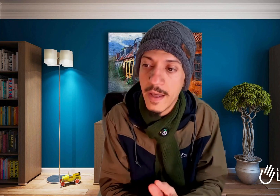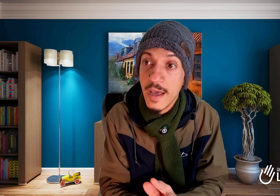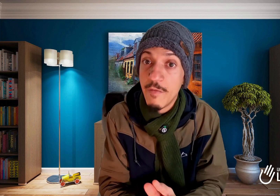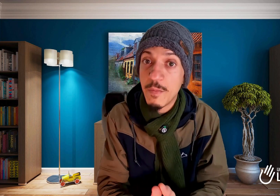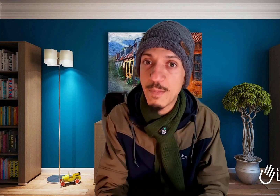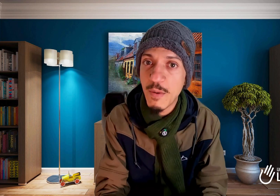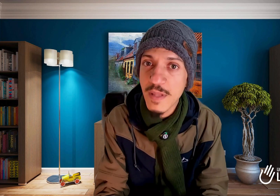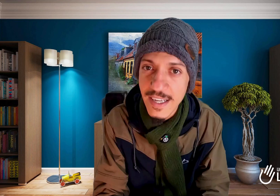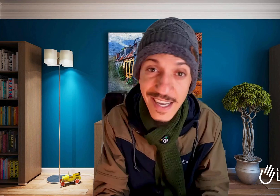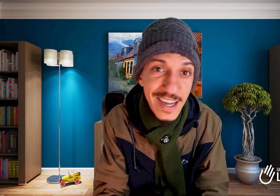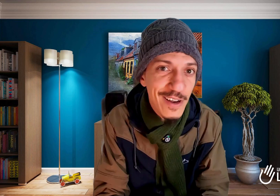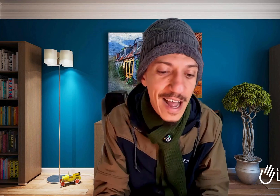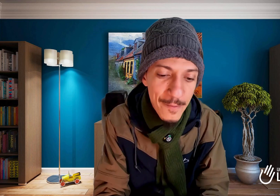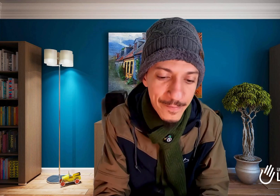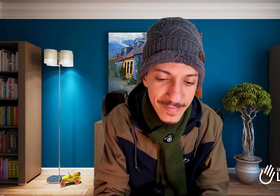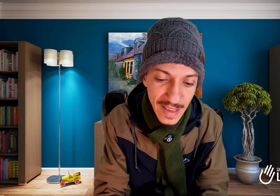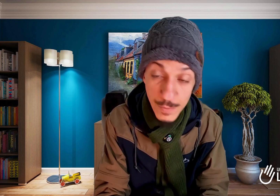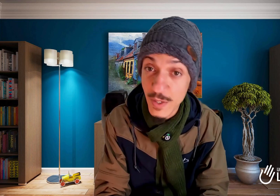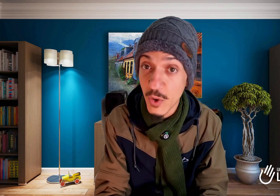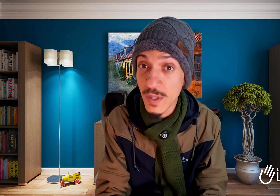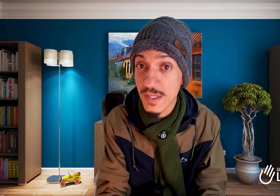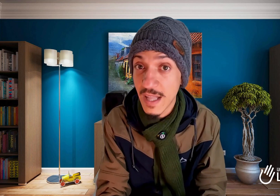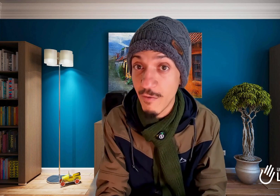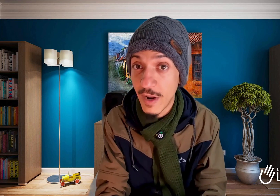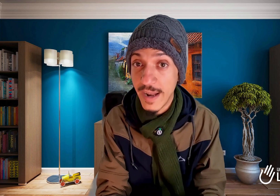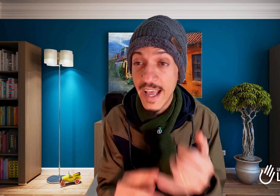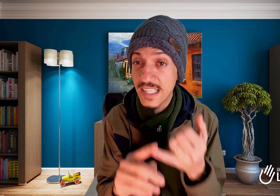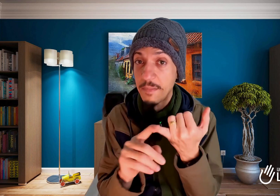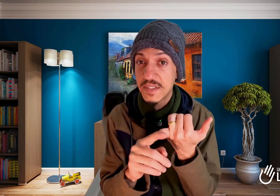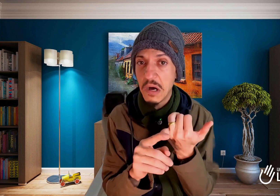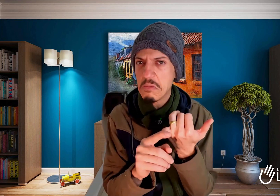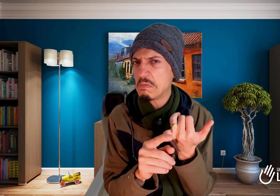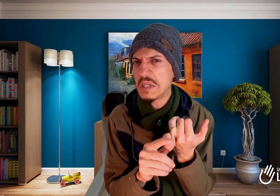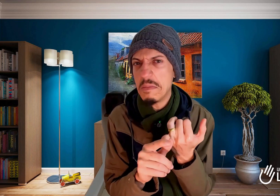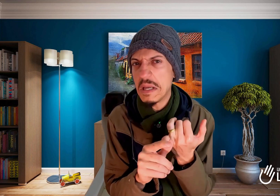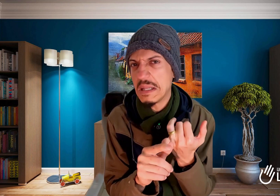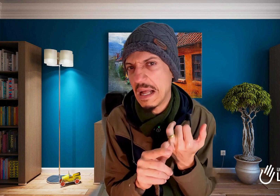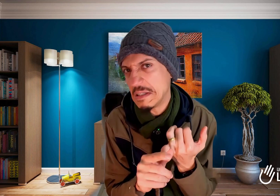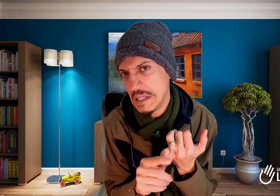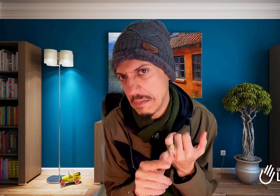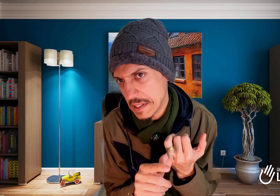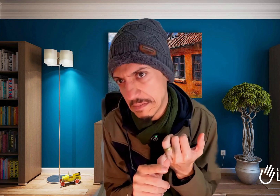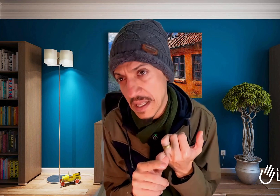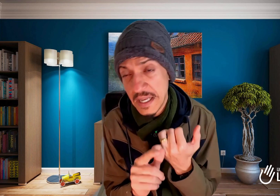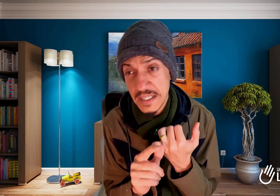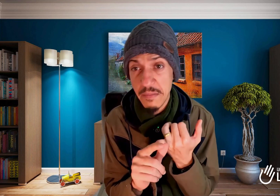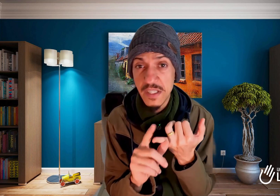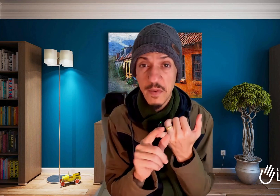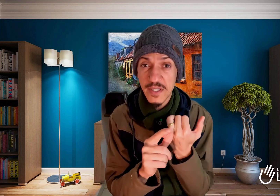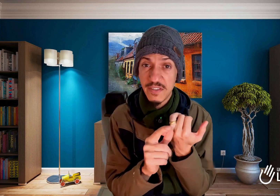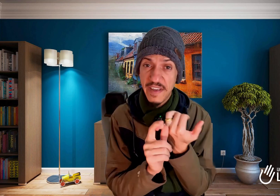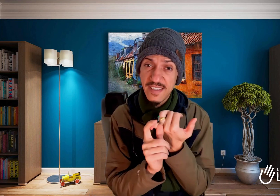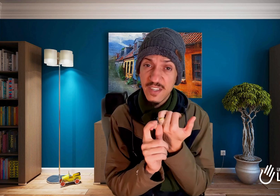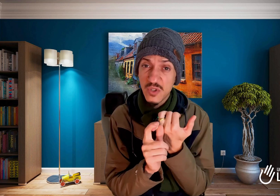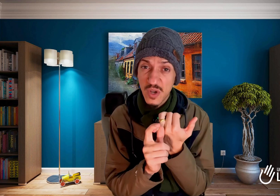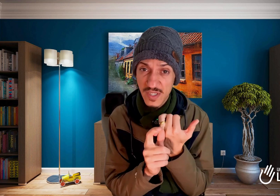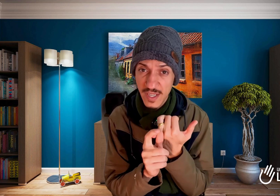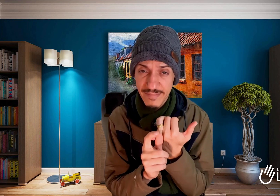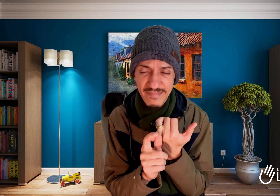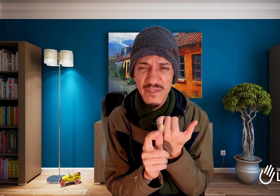fomos perguntar. Chegando lá, as pessoas que estavam lá na recepção não sabiam nada de Libras. Se a minha esposa tivesse ido sozinha,